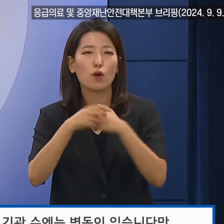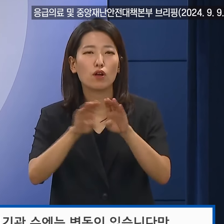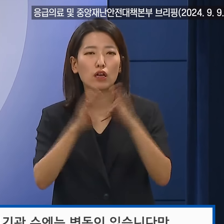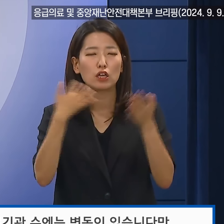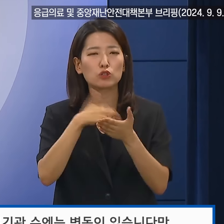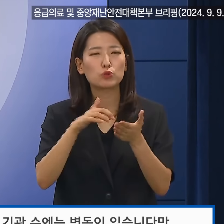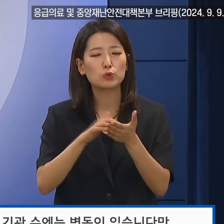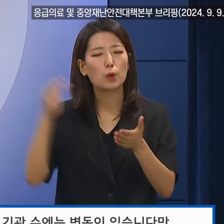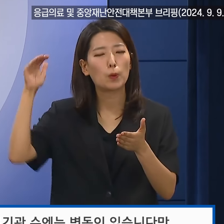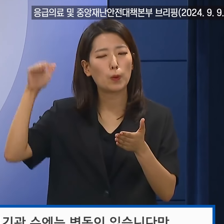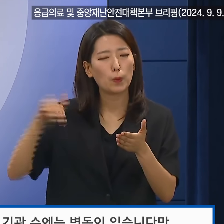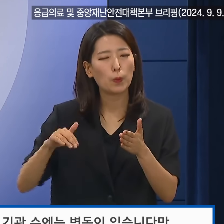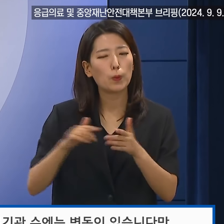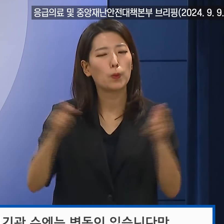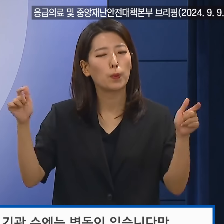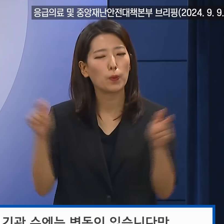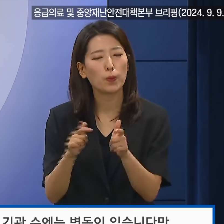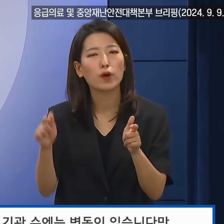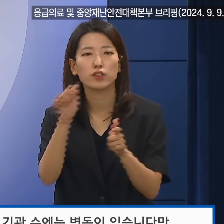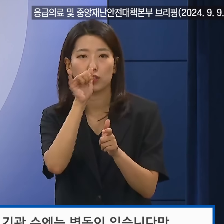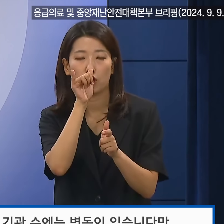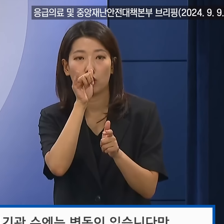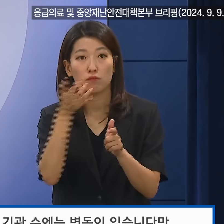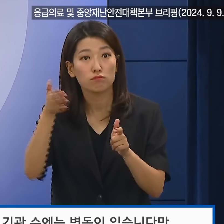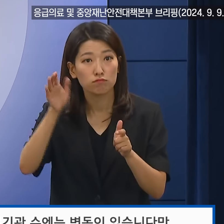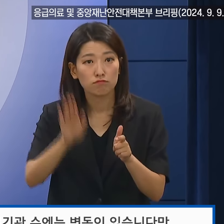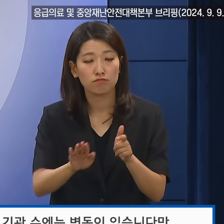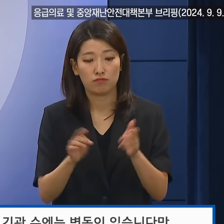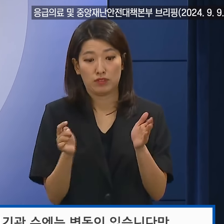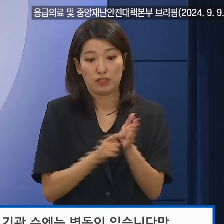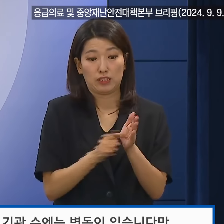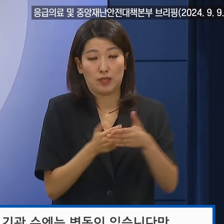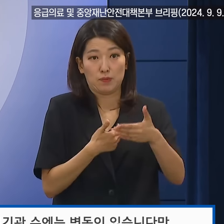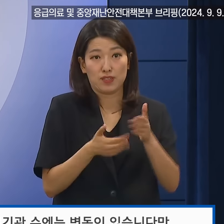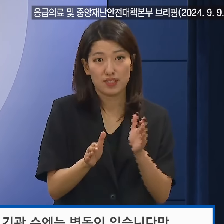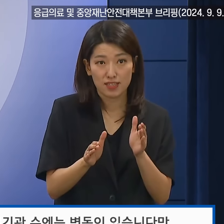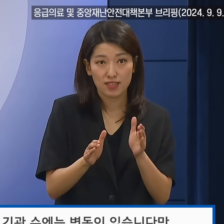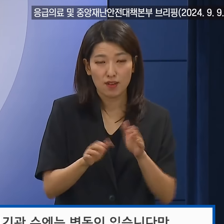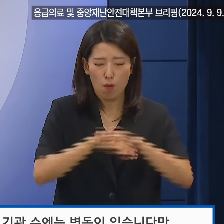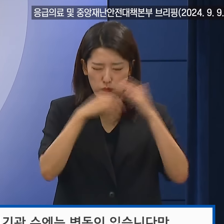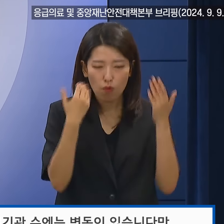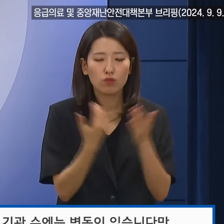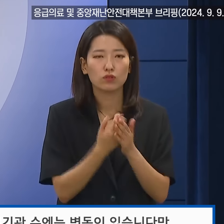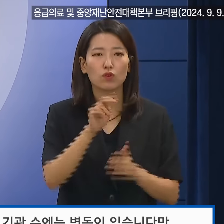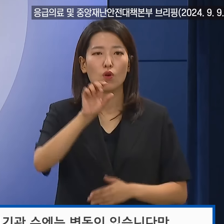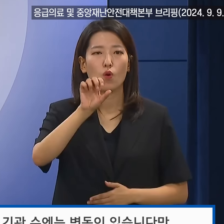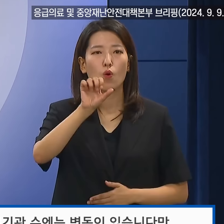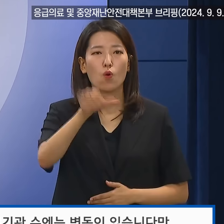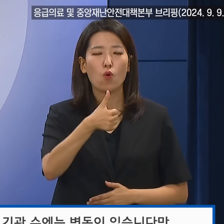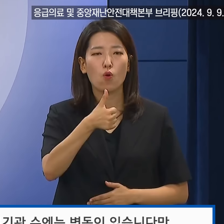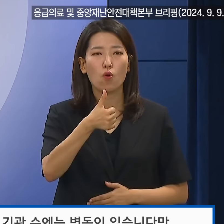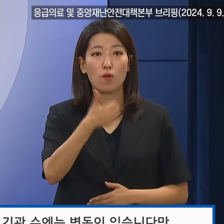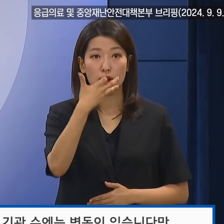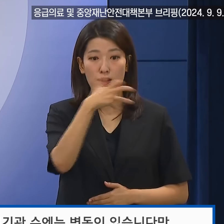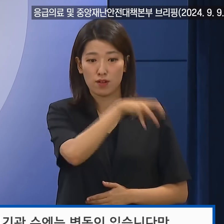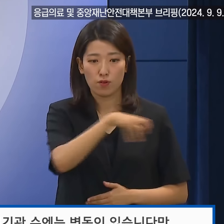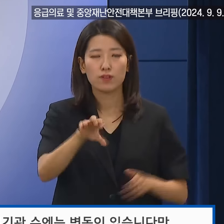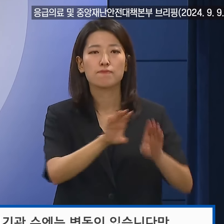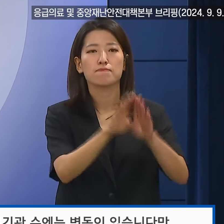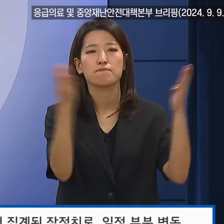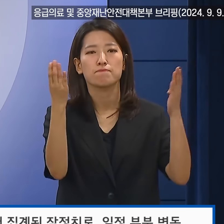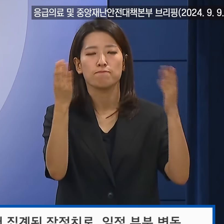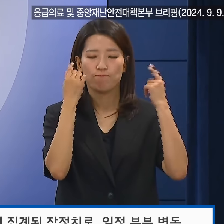있습니다만 그중 응급의료기관 및 시설은 매일 똑같이 전국 518개소가